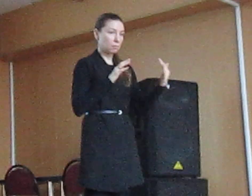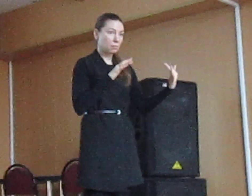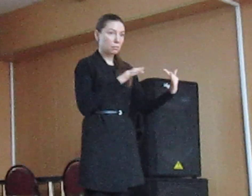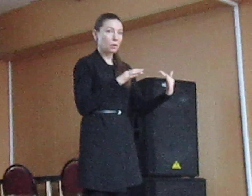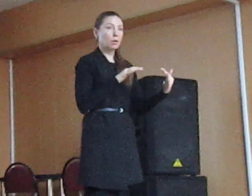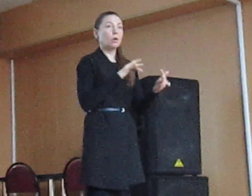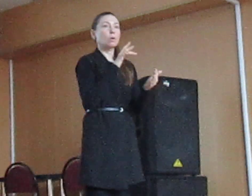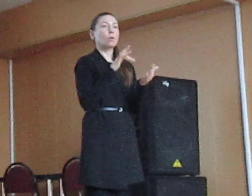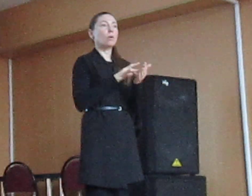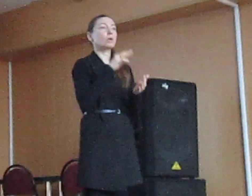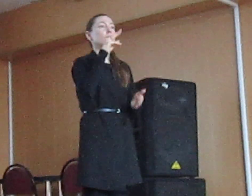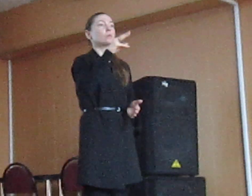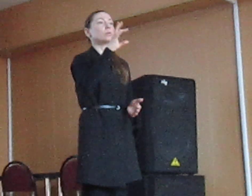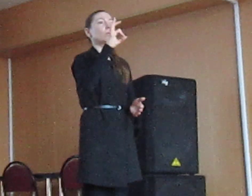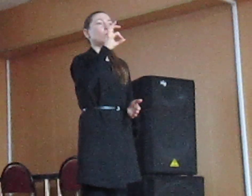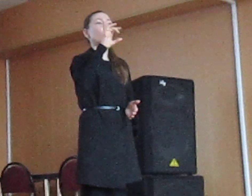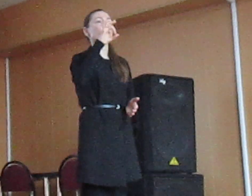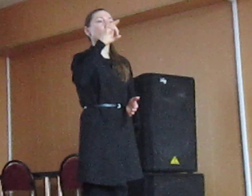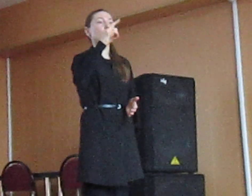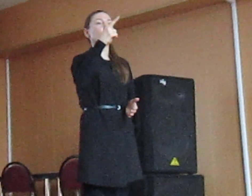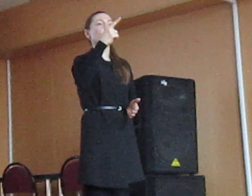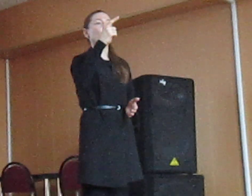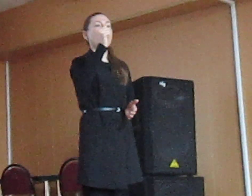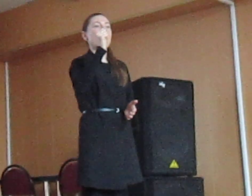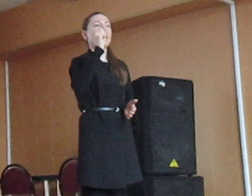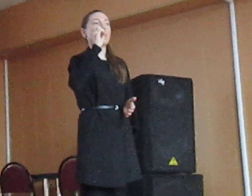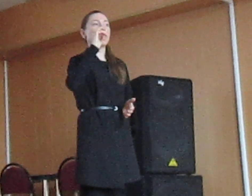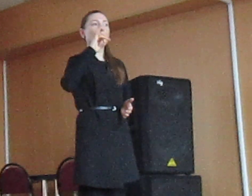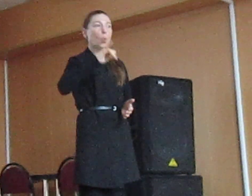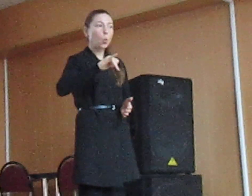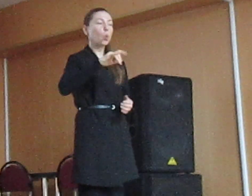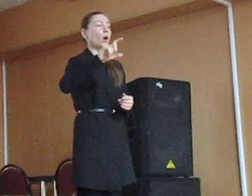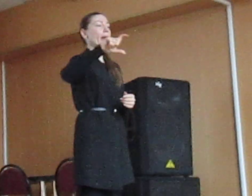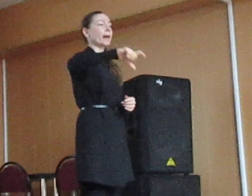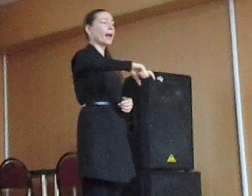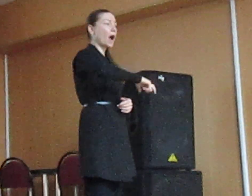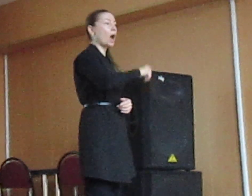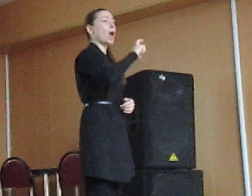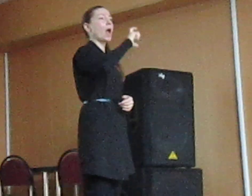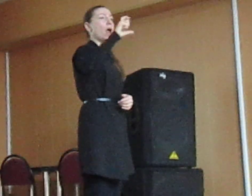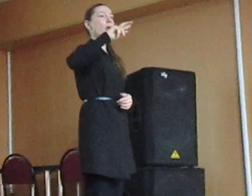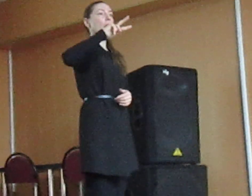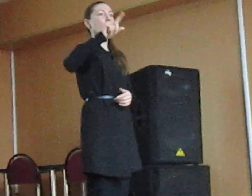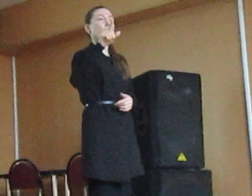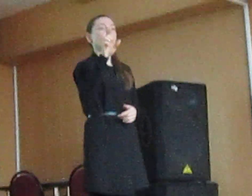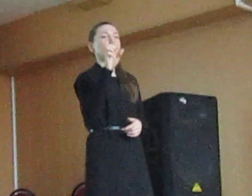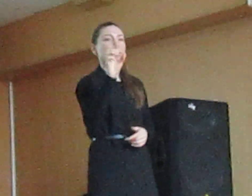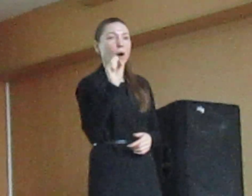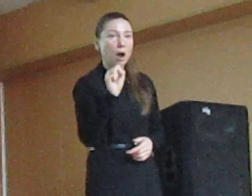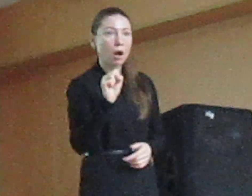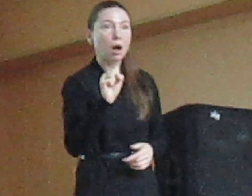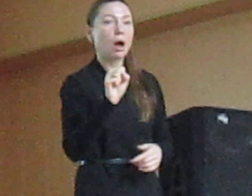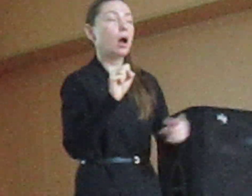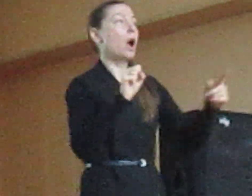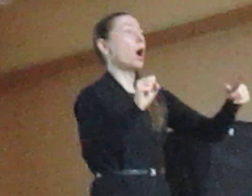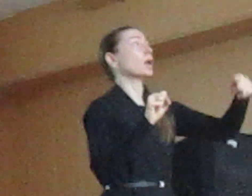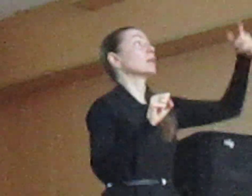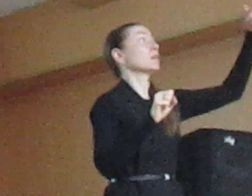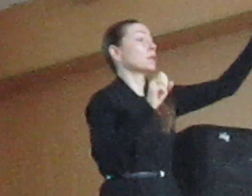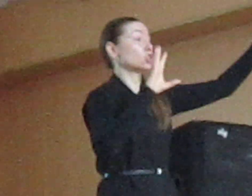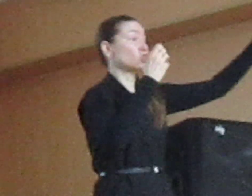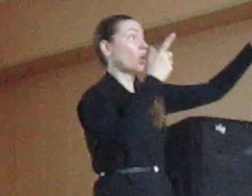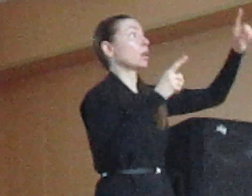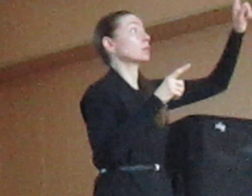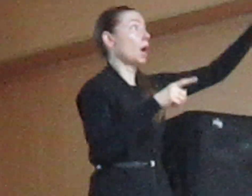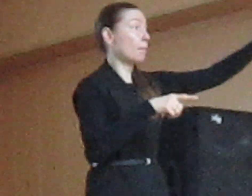около города Торгау американцы на реке Эльба, значит, они на том берегу, мы на